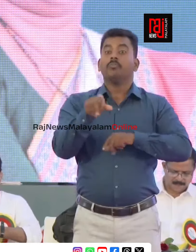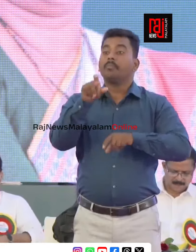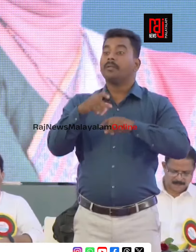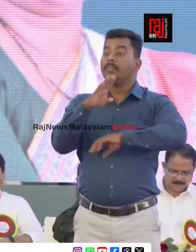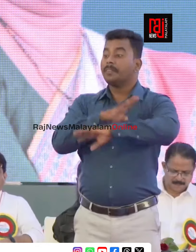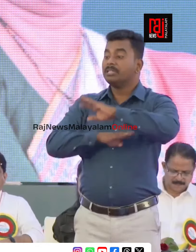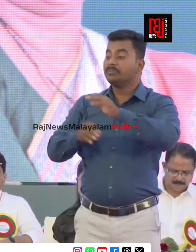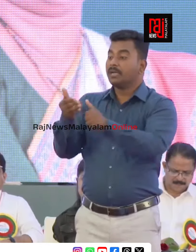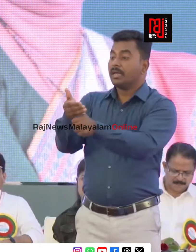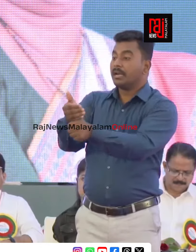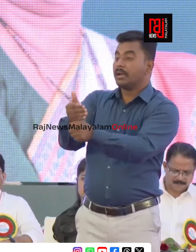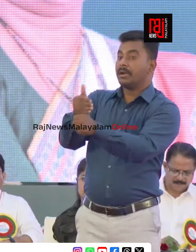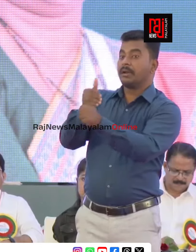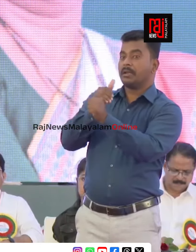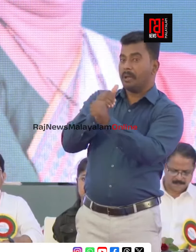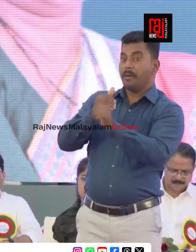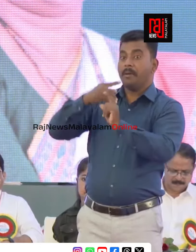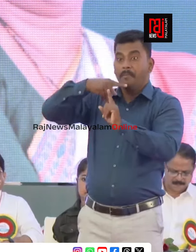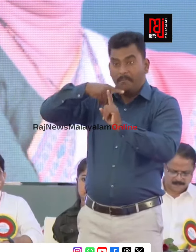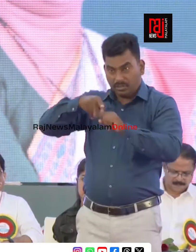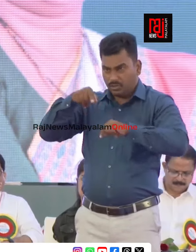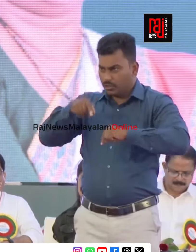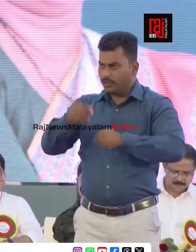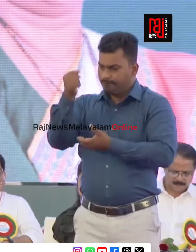സേവനങ്ങളോടെ നവീകരിച്ചിട്ടുണ്ട്.